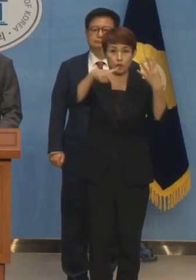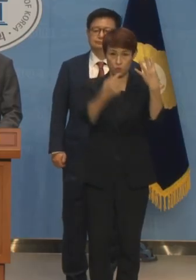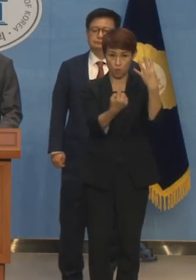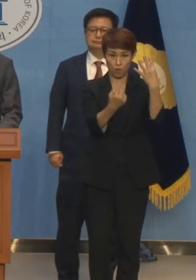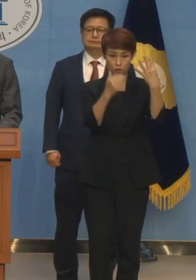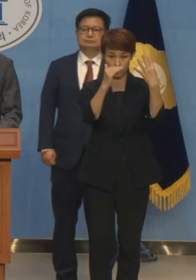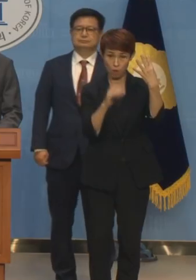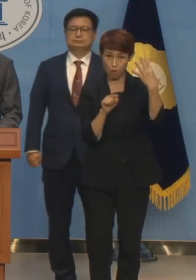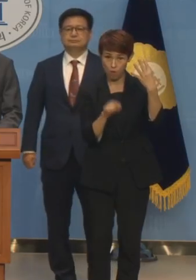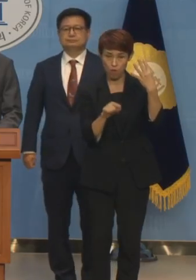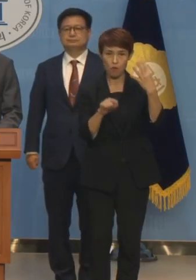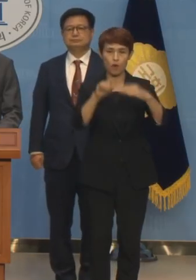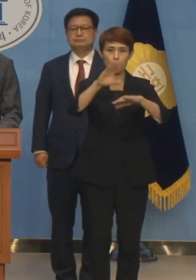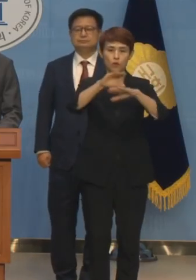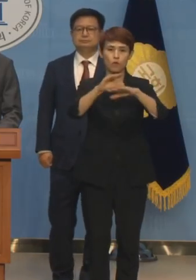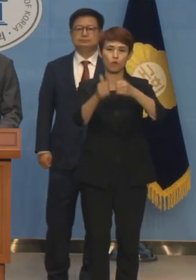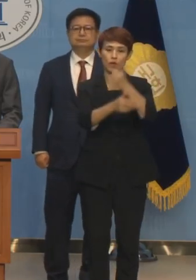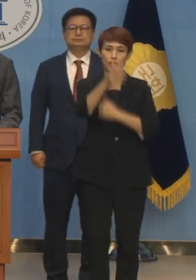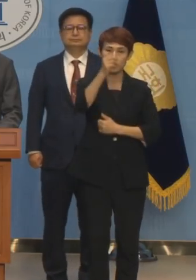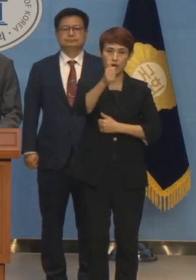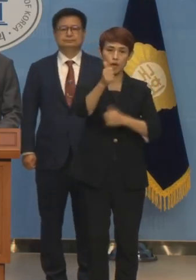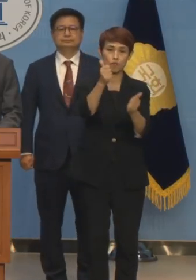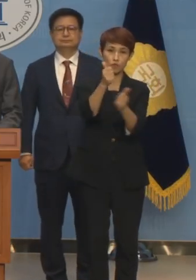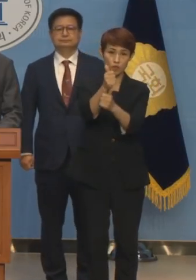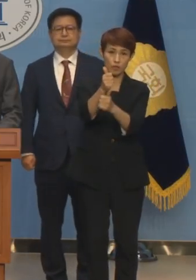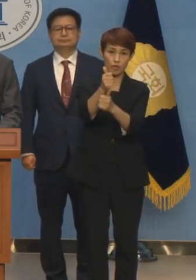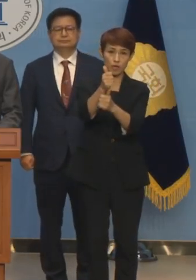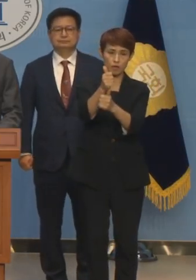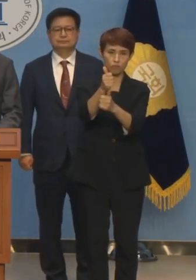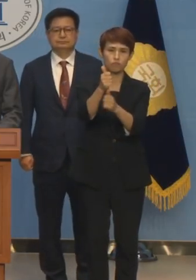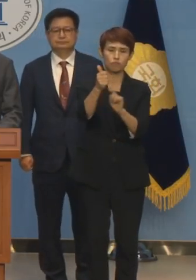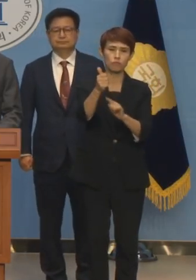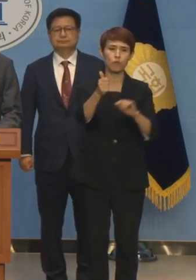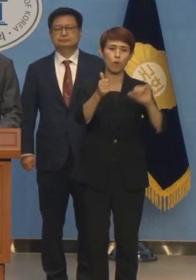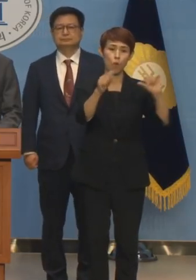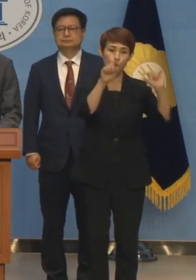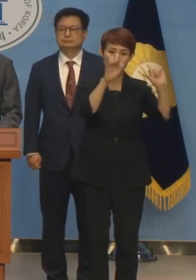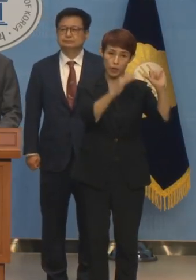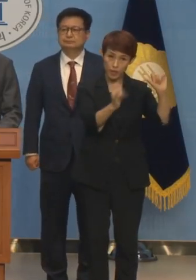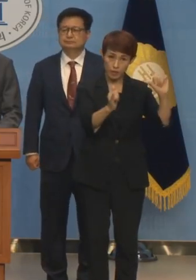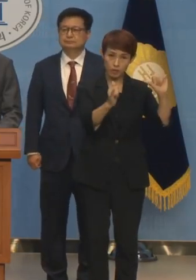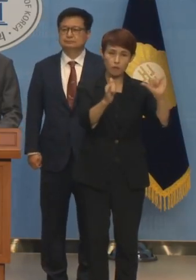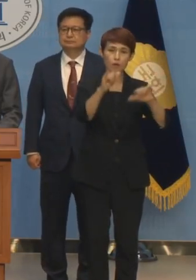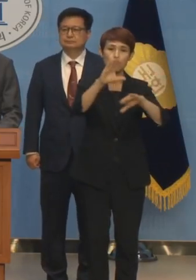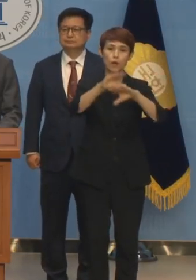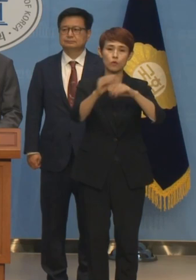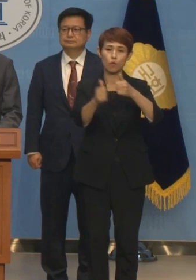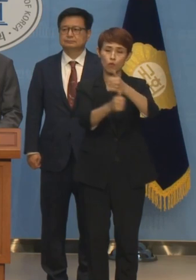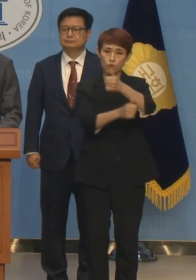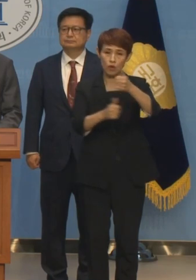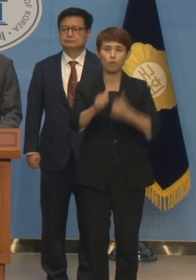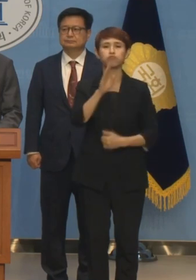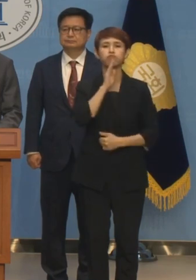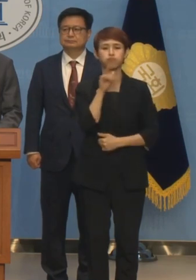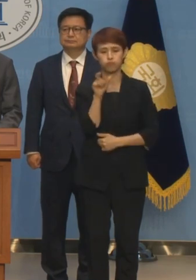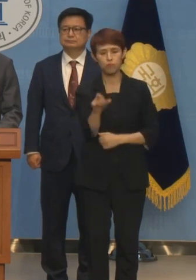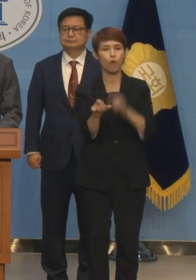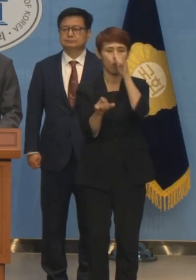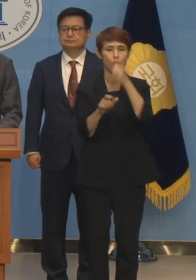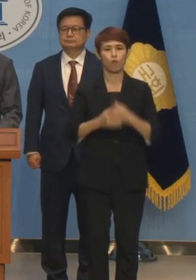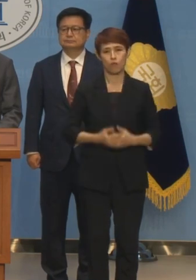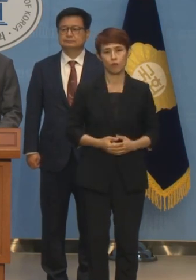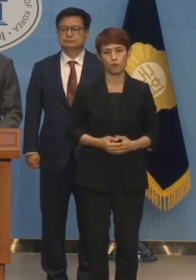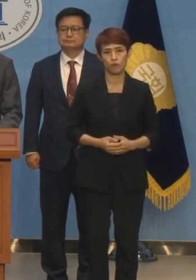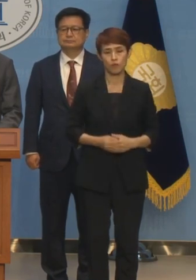분명히 방통위원장과 부위원장을 모두 5인의 방통위원으로 보고 있습니다.